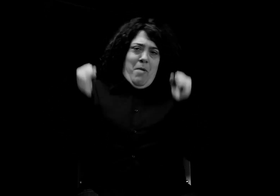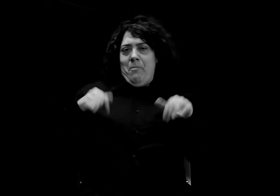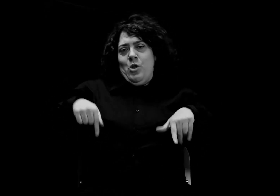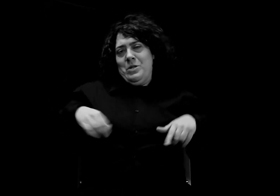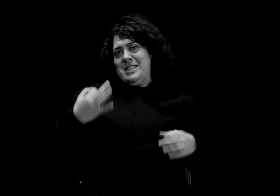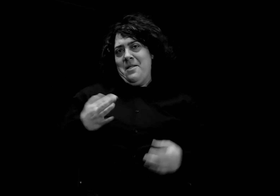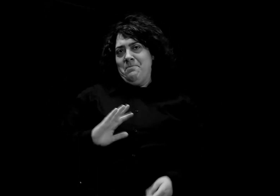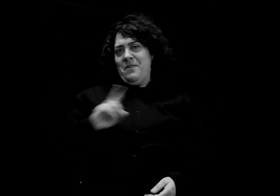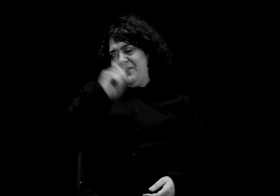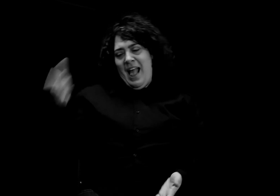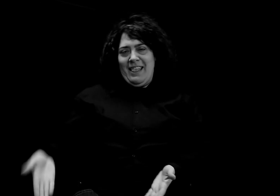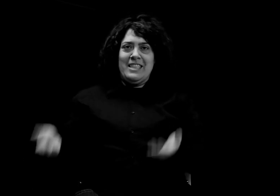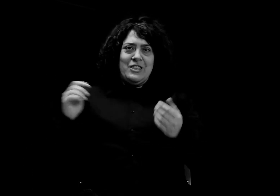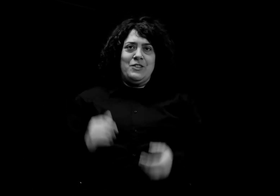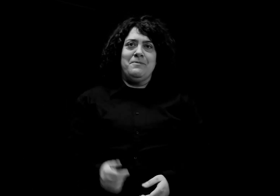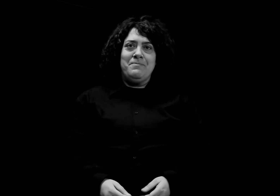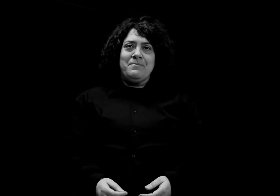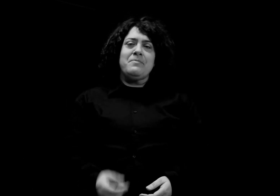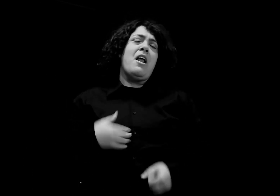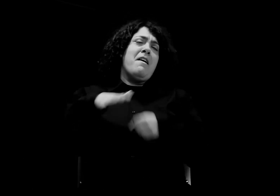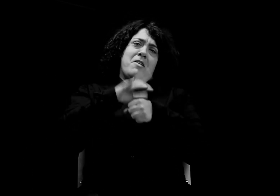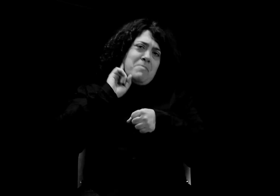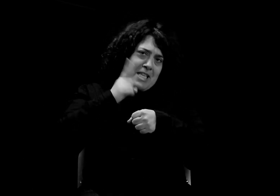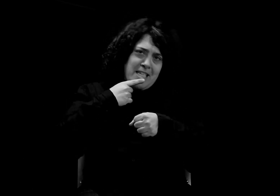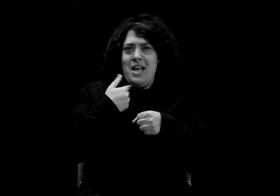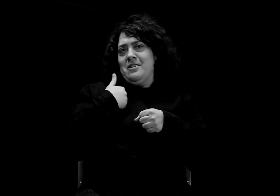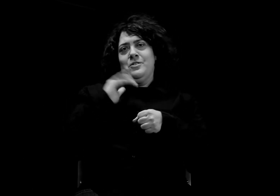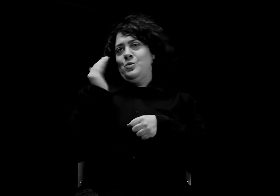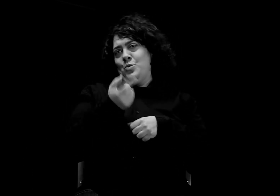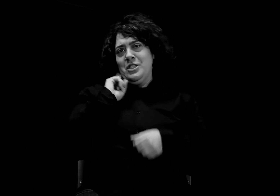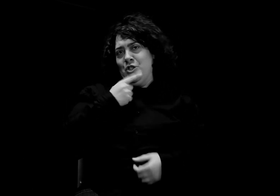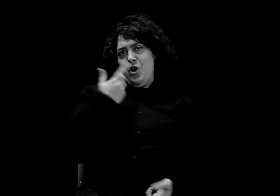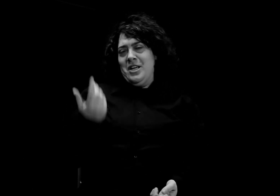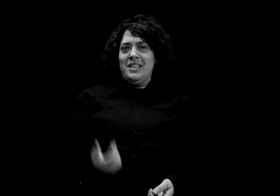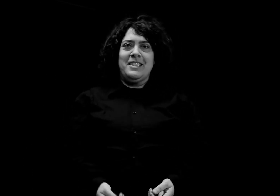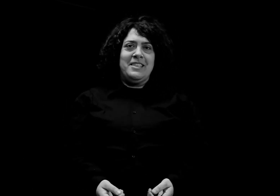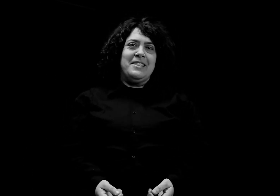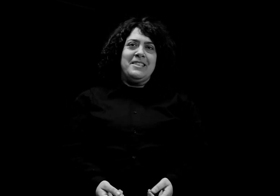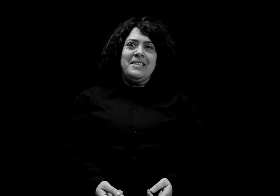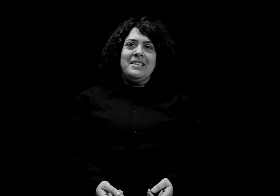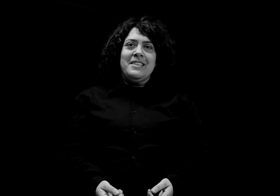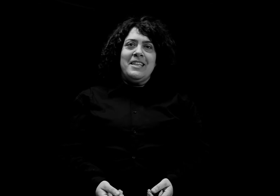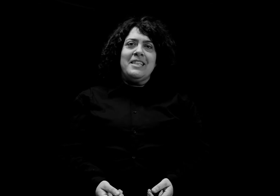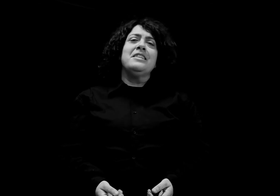la mia famiglia è sempre stata a roma e ancora oggi viviamo qui nella mia famiglia siamo tutti i sordi